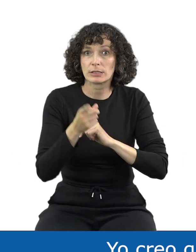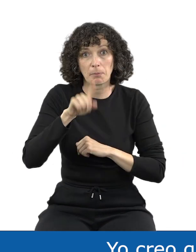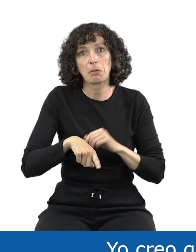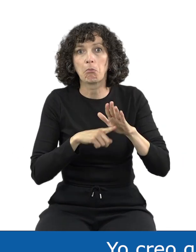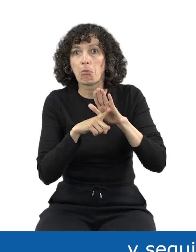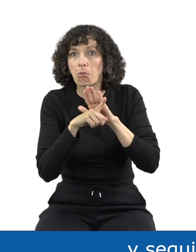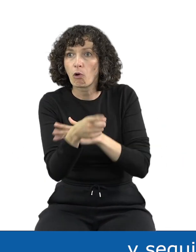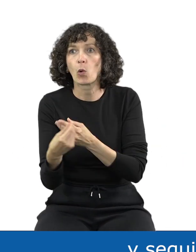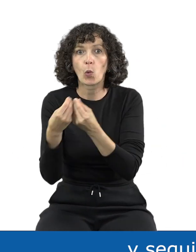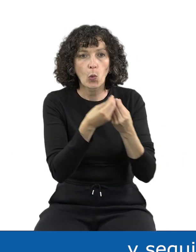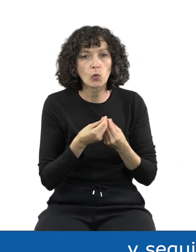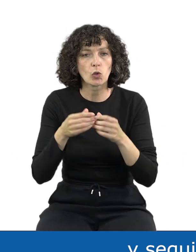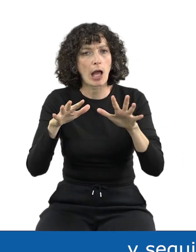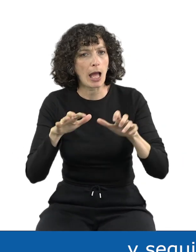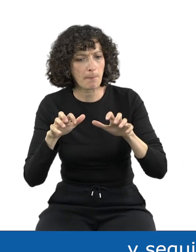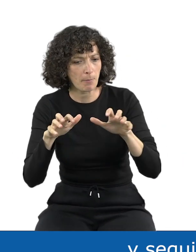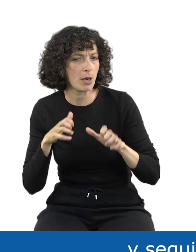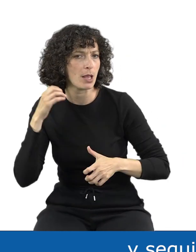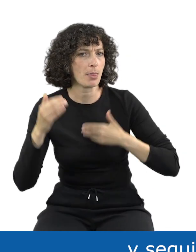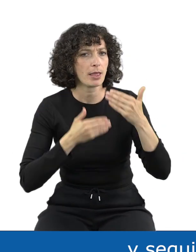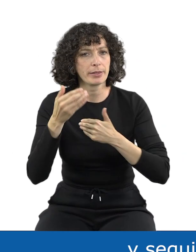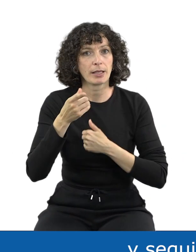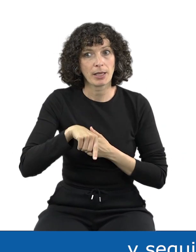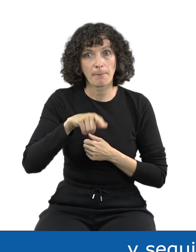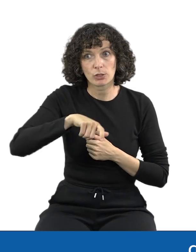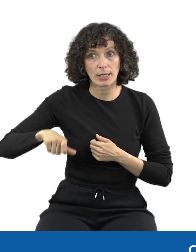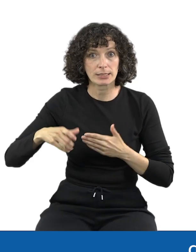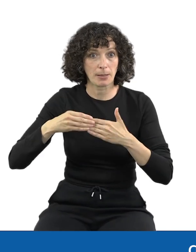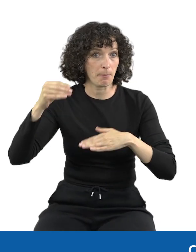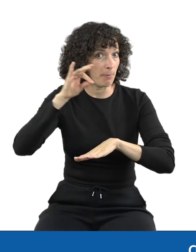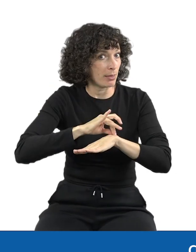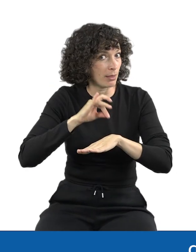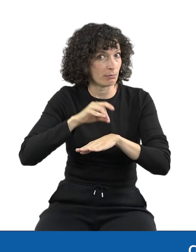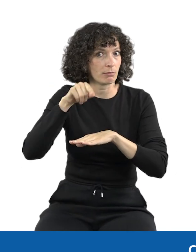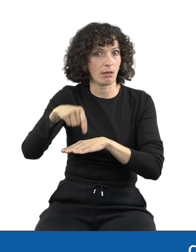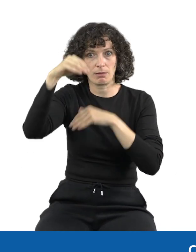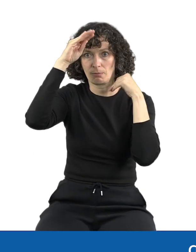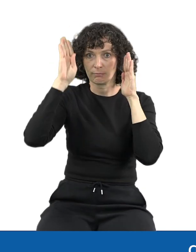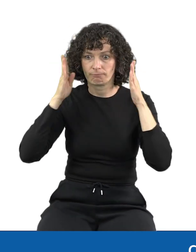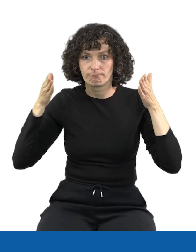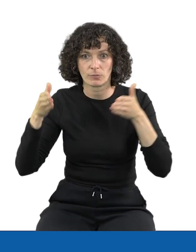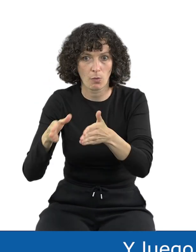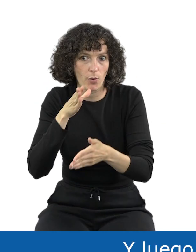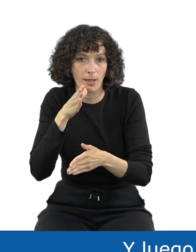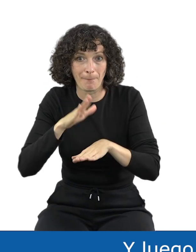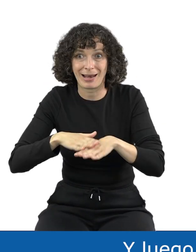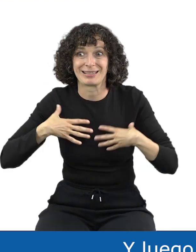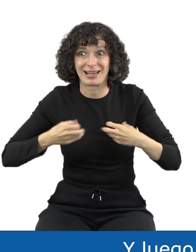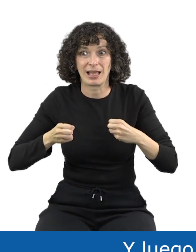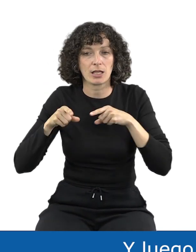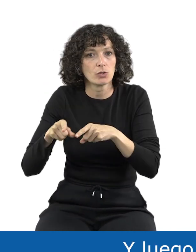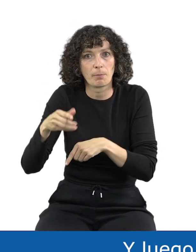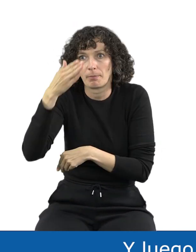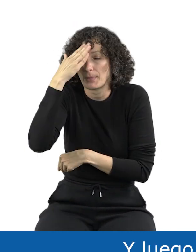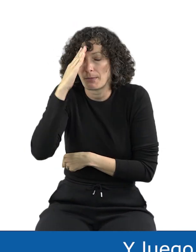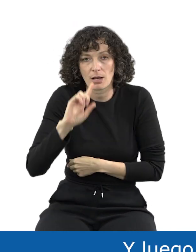aprendiendo entre todos y seguir, bueno, pues preocupándonos de los pacientes, que al final son el eje de la sanidad. Y luego que estoy seguro que bueno,